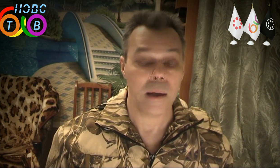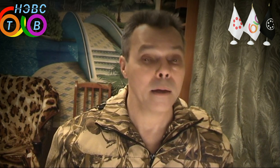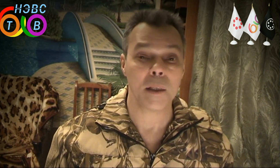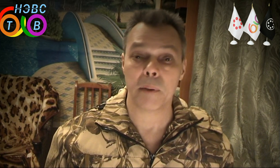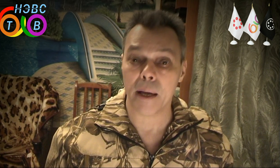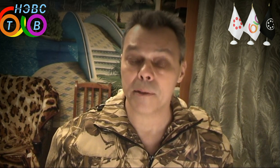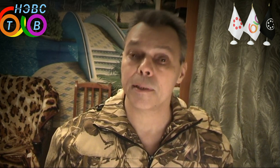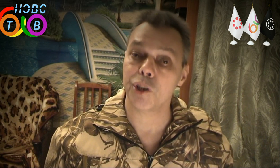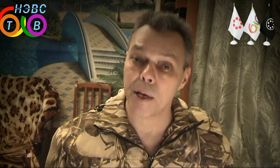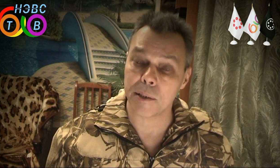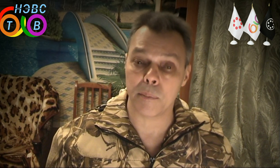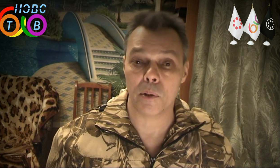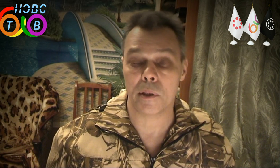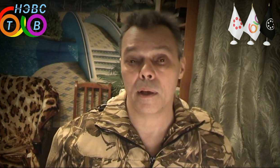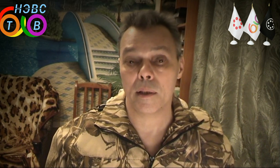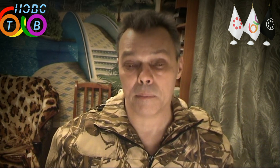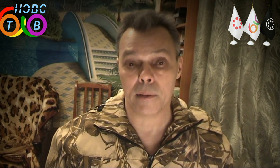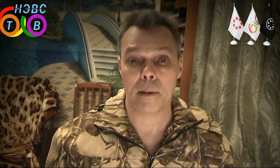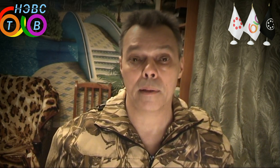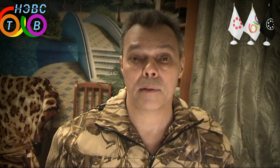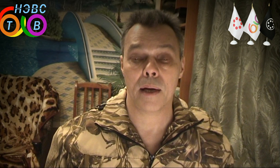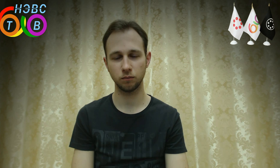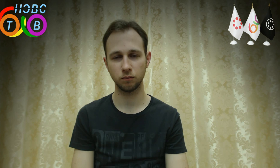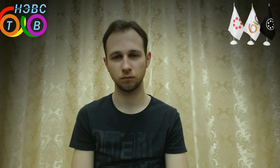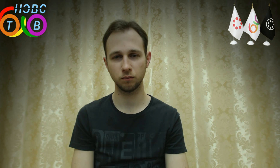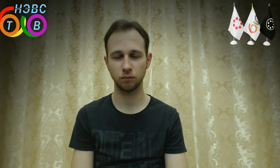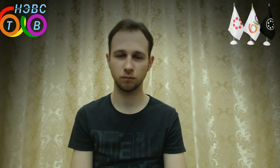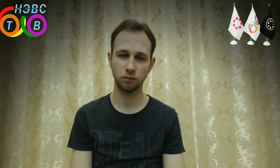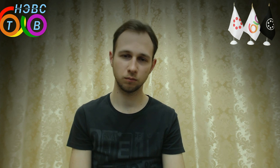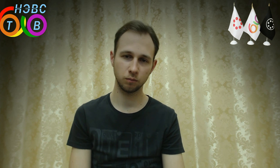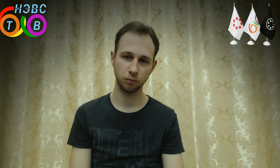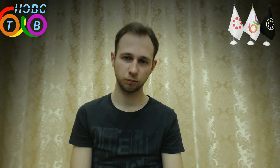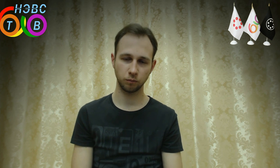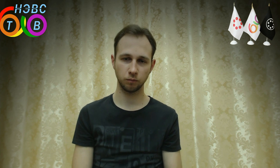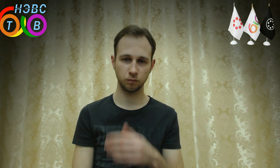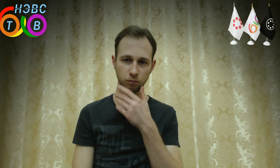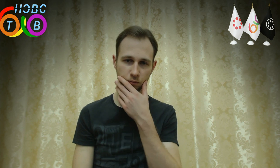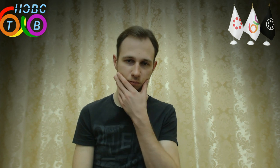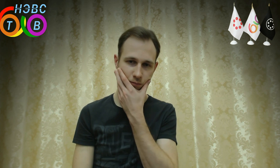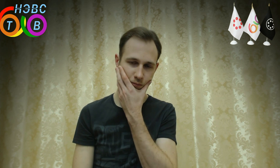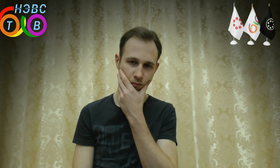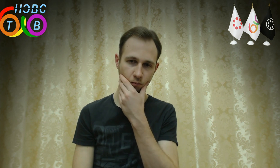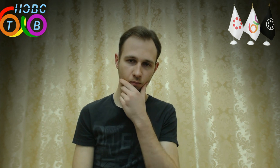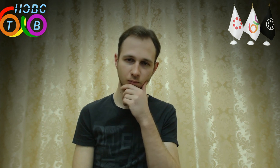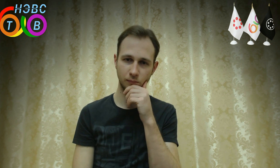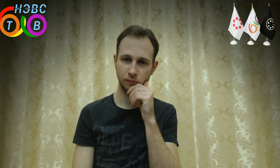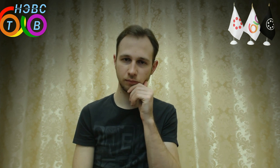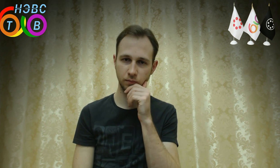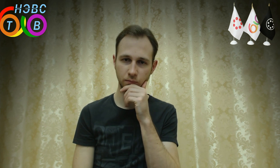Или распадаются на части после смерти так называемой. И поэтому уже тоже можно сказать, что он и не рождается. Поэтому